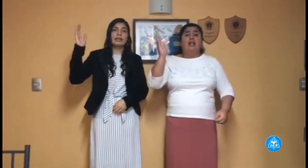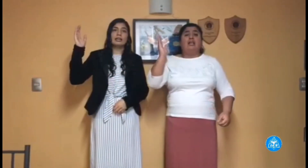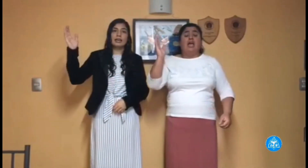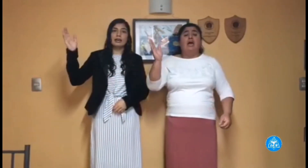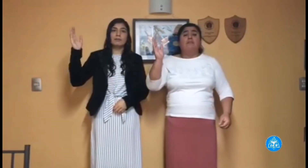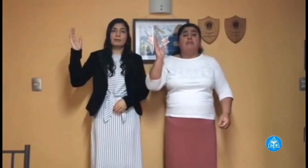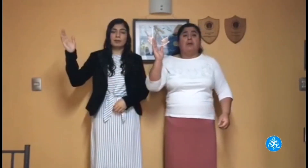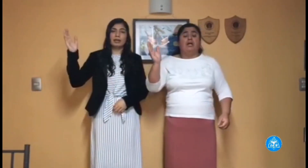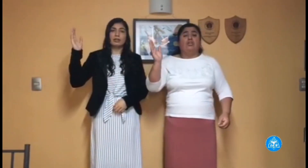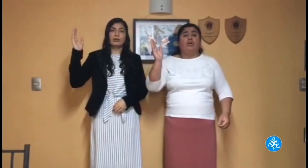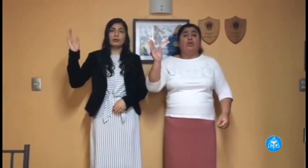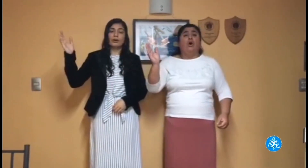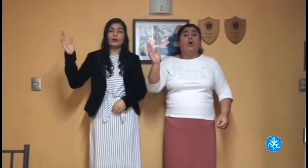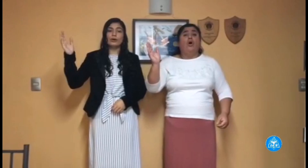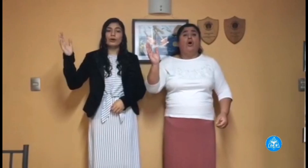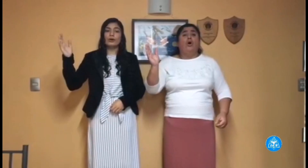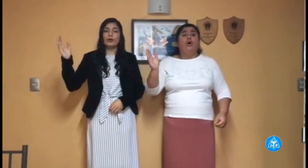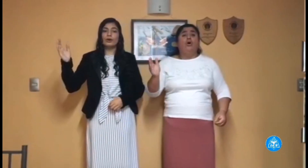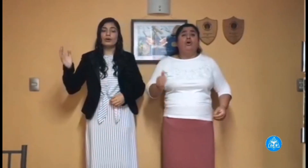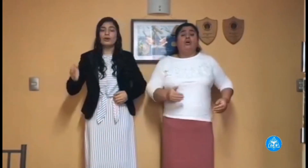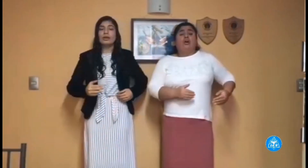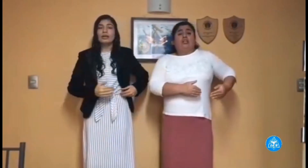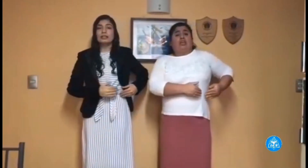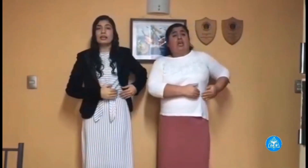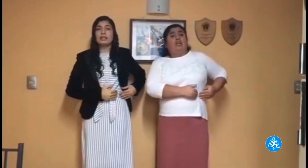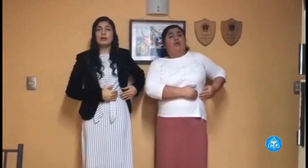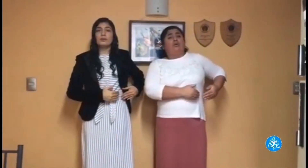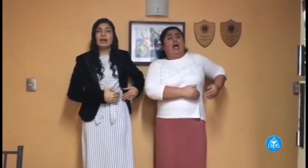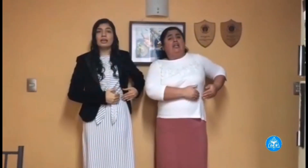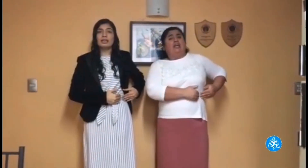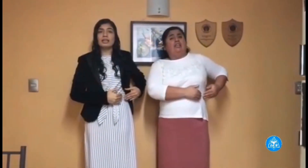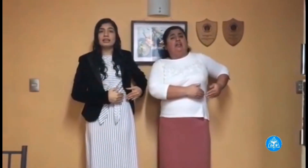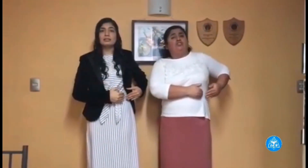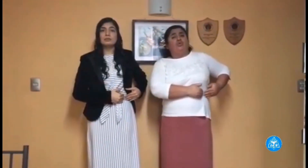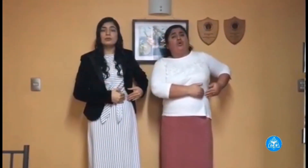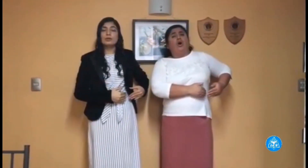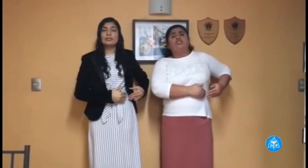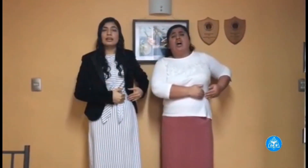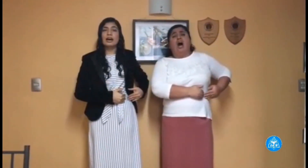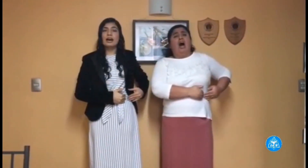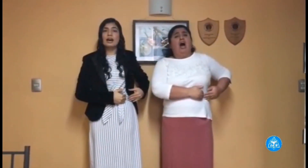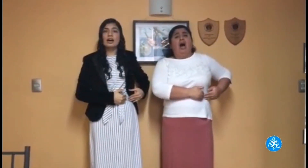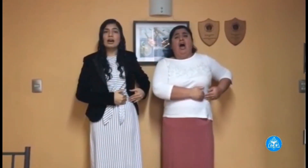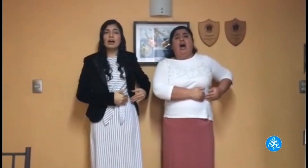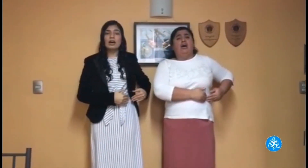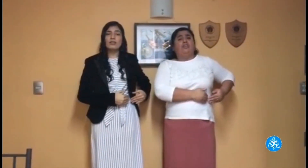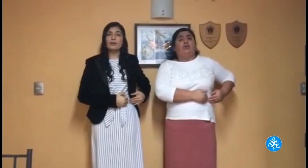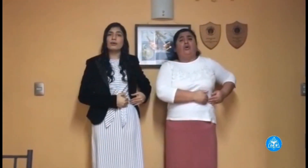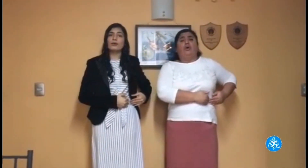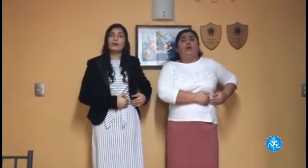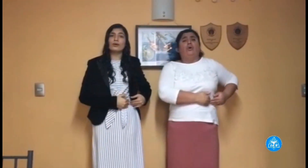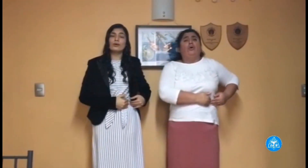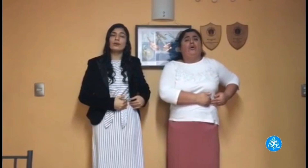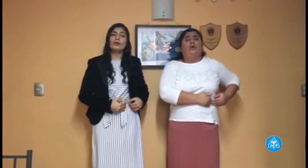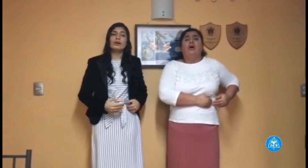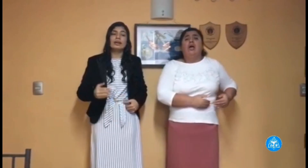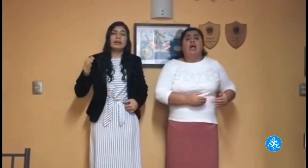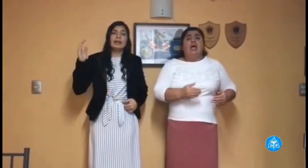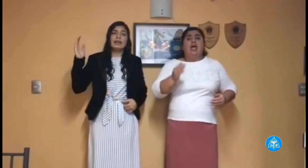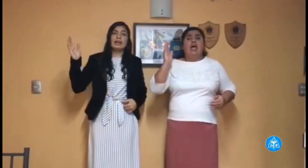El que me perdonó tiene una herida en su costado.